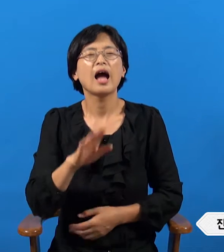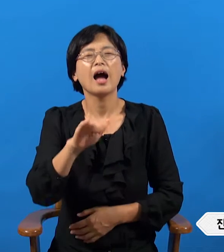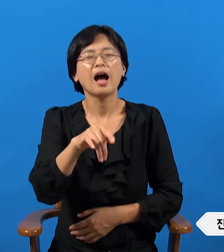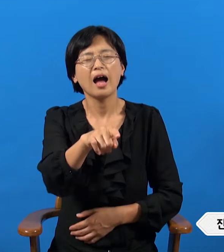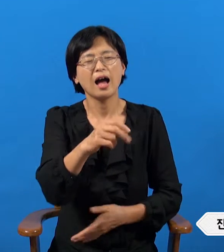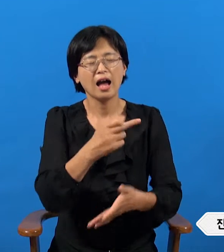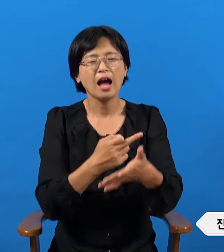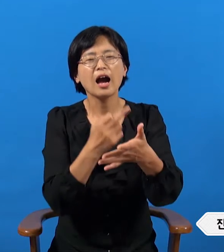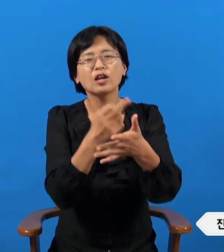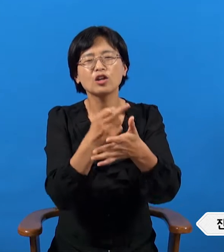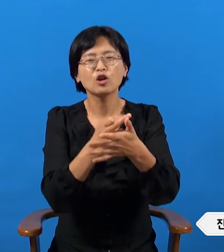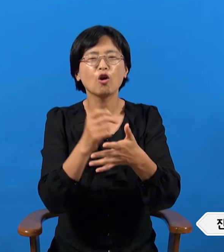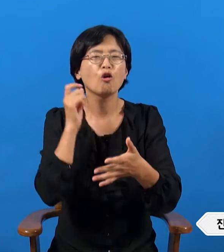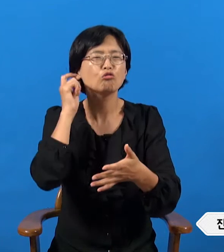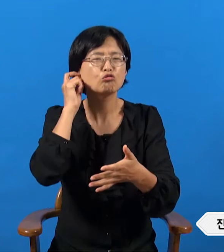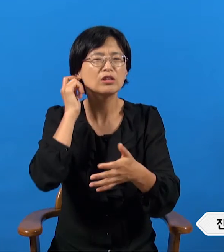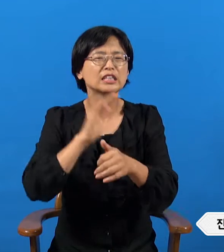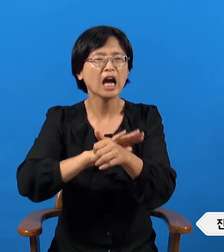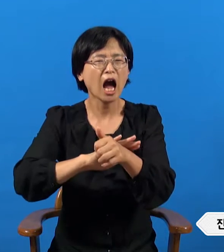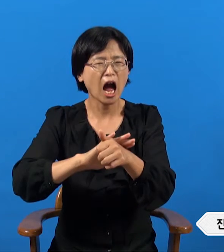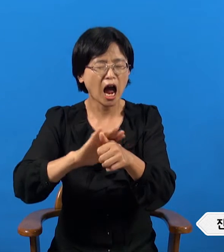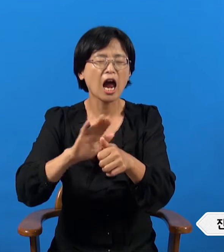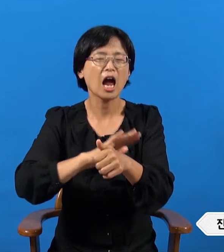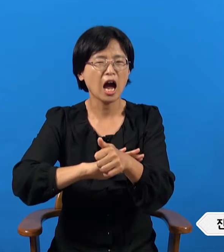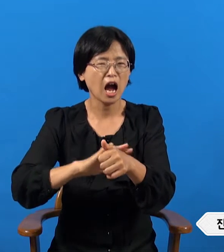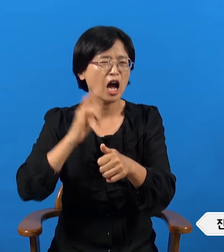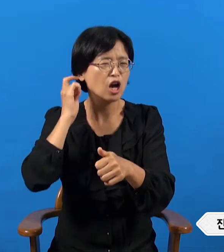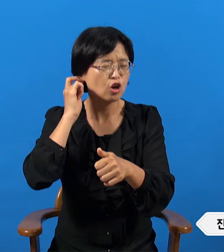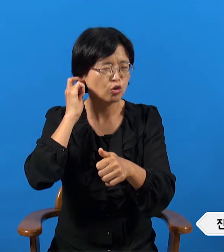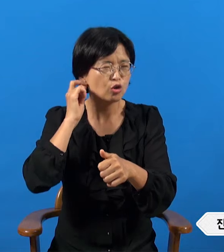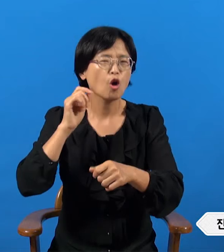말을 던집니다. 큰아들은 귀가 잘생겼다.